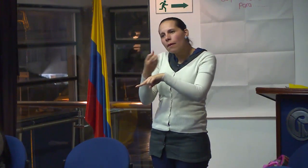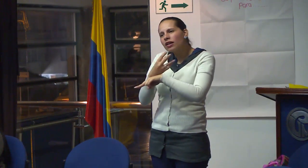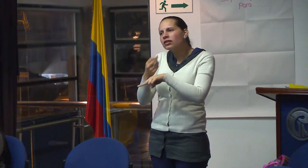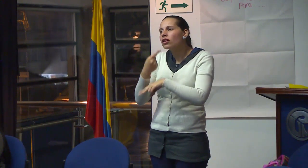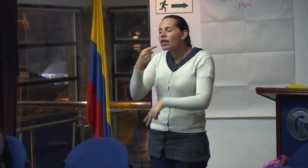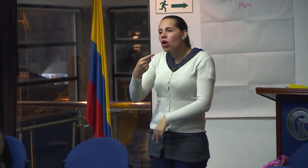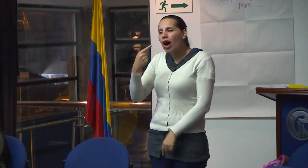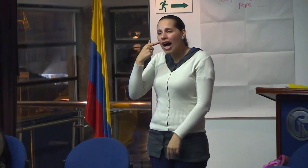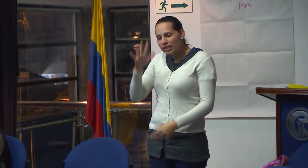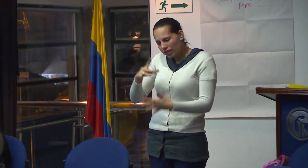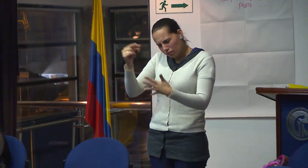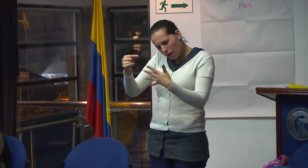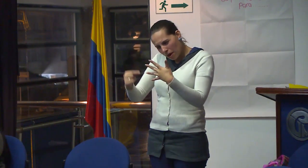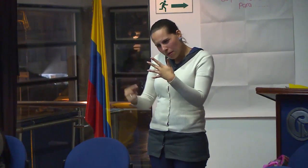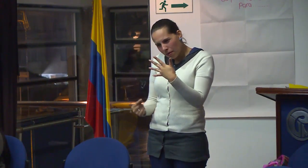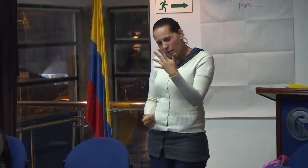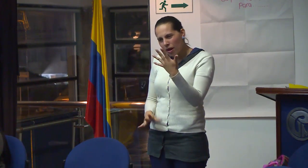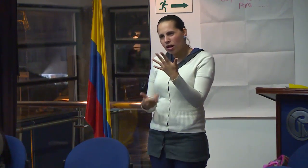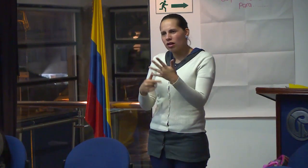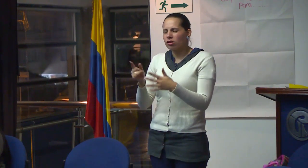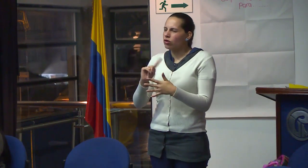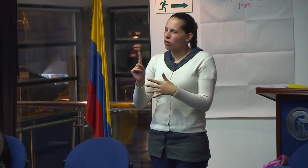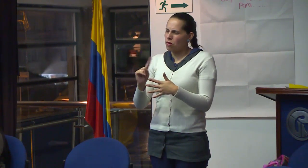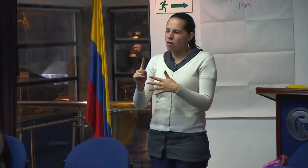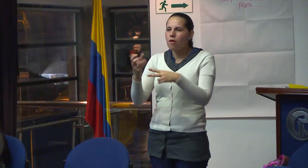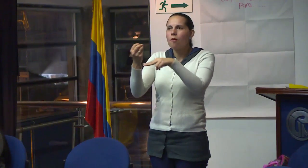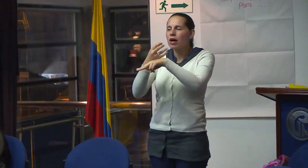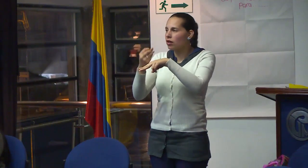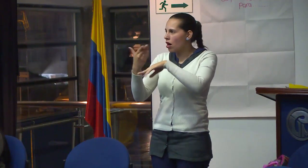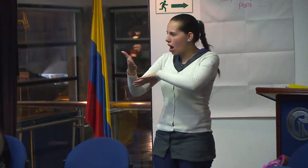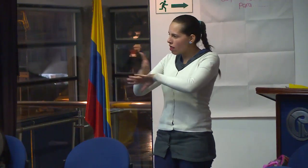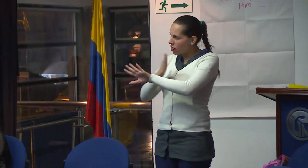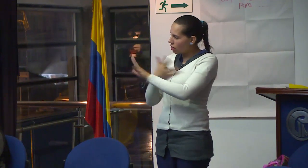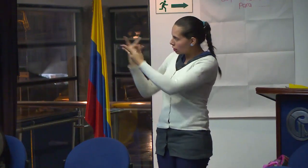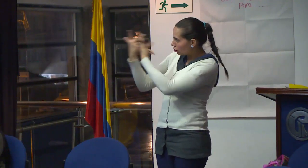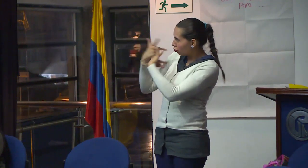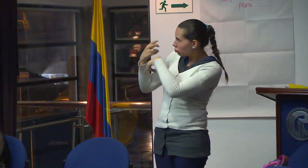ser, sino son maestros de los maestros que tuvieron.